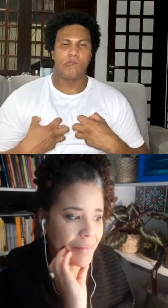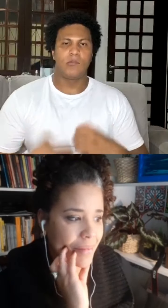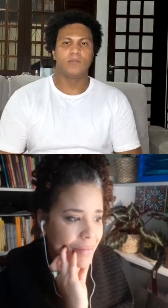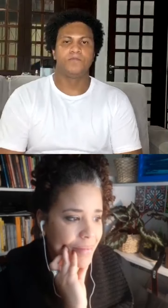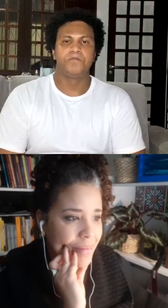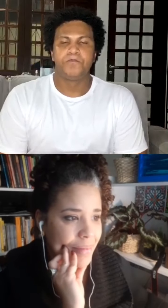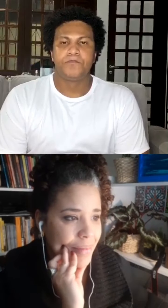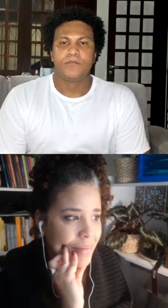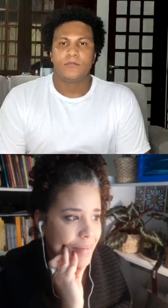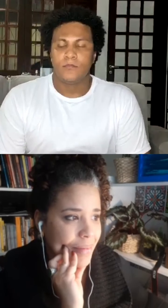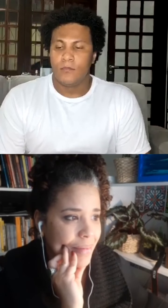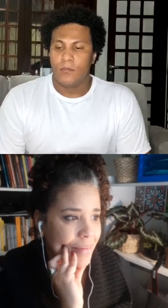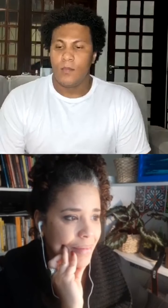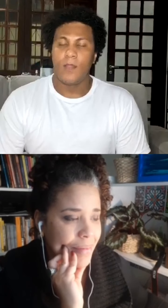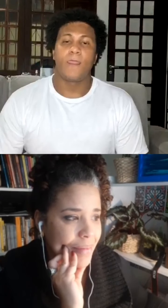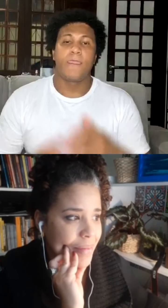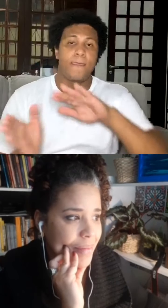Érica, outra pergunta.